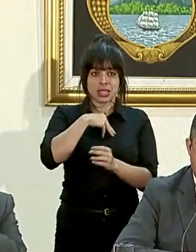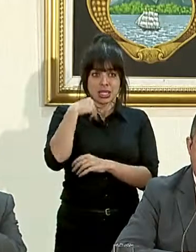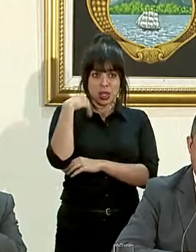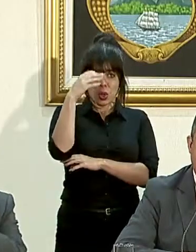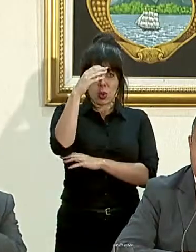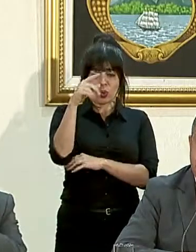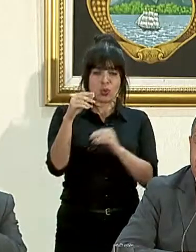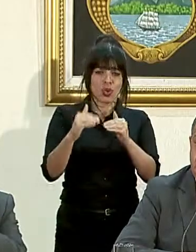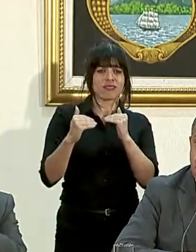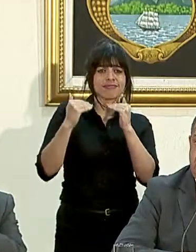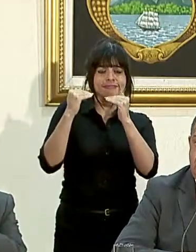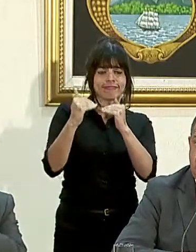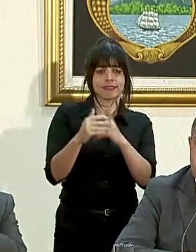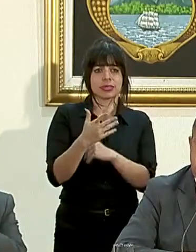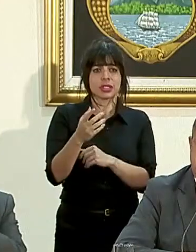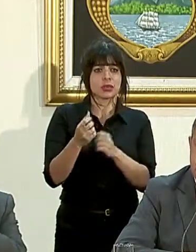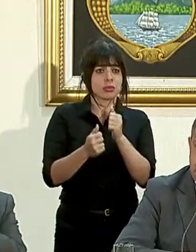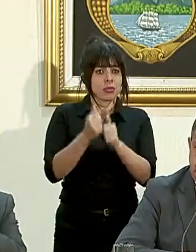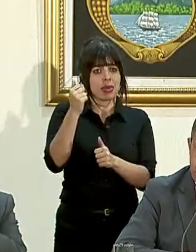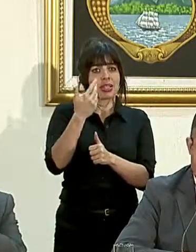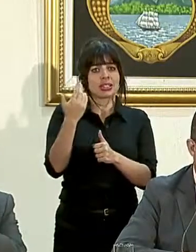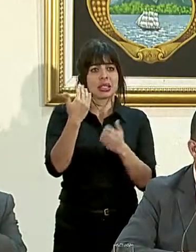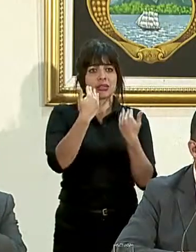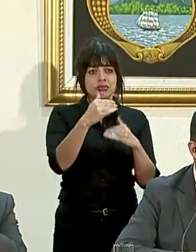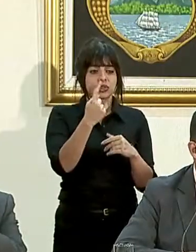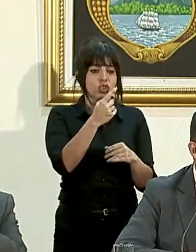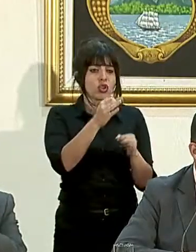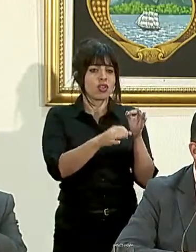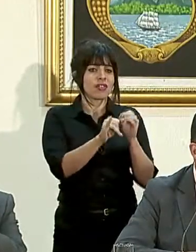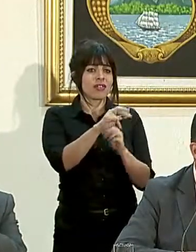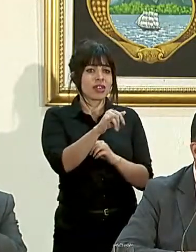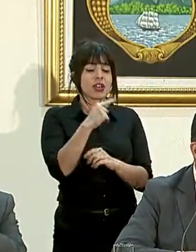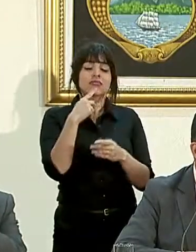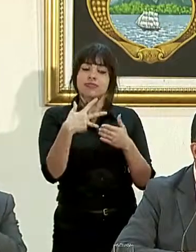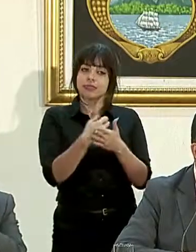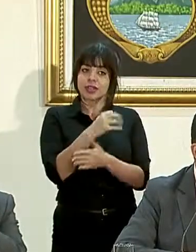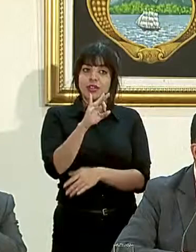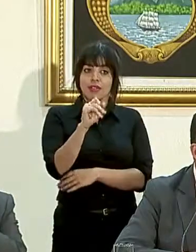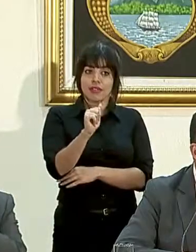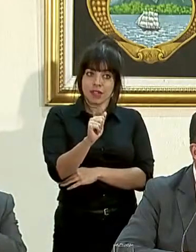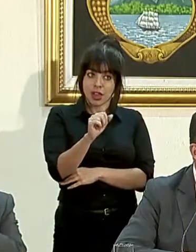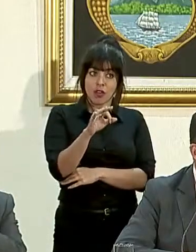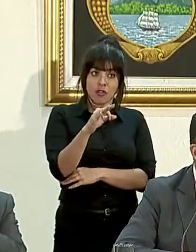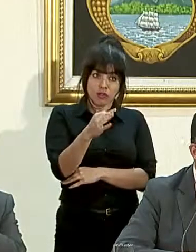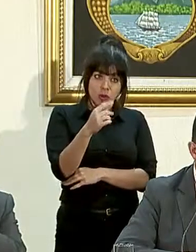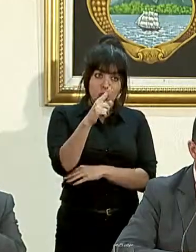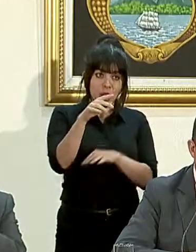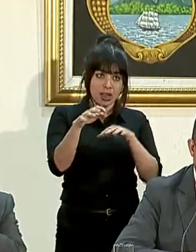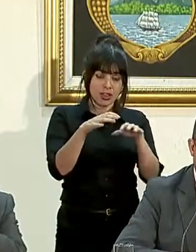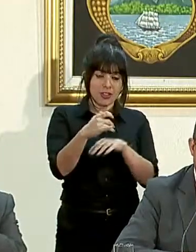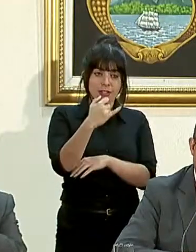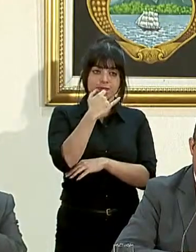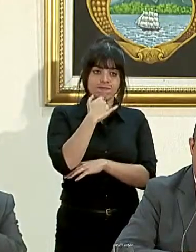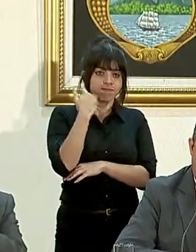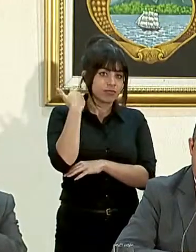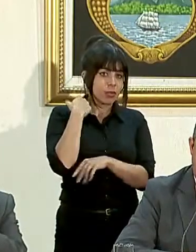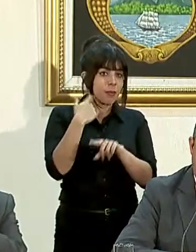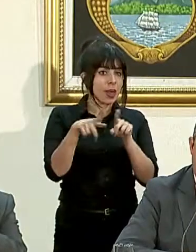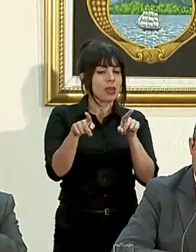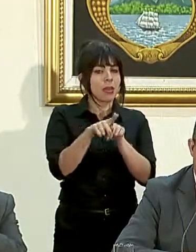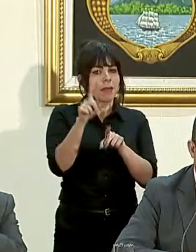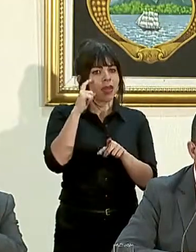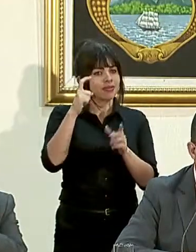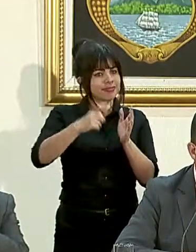que trasciende en mucho las fronteras del FIA. Lamentablemente, el FIA fue una actividad fallida, pero también